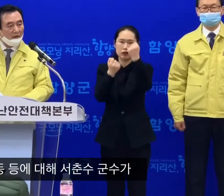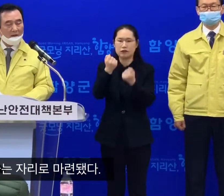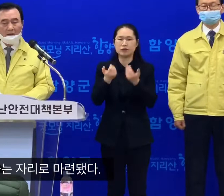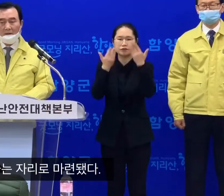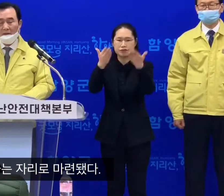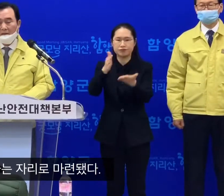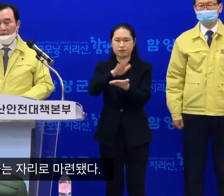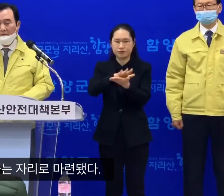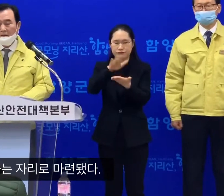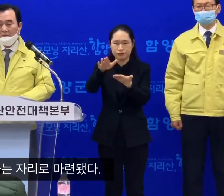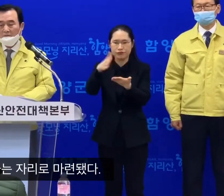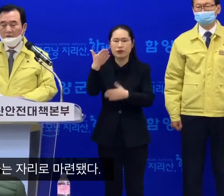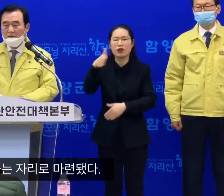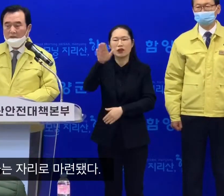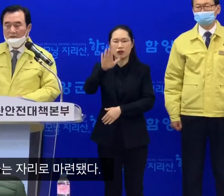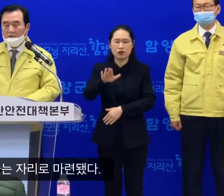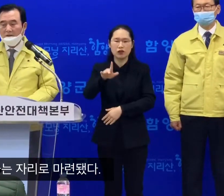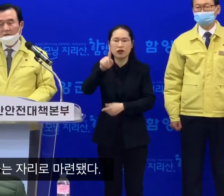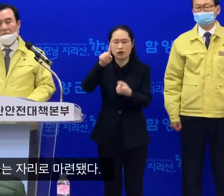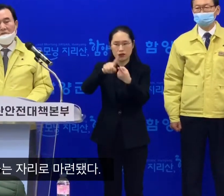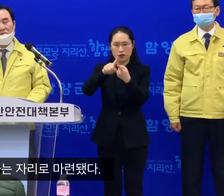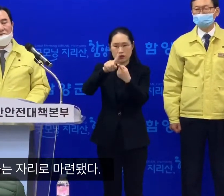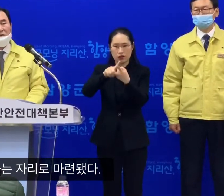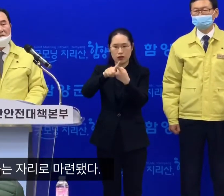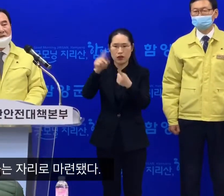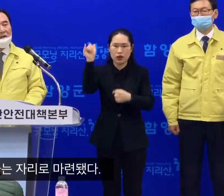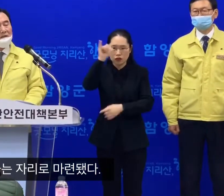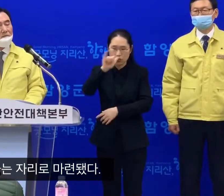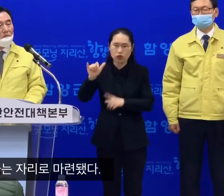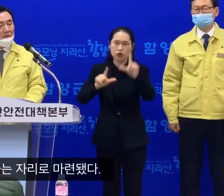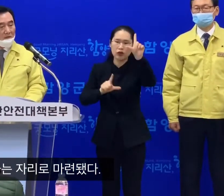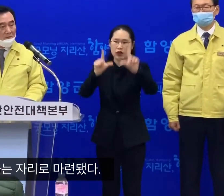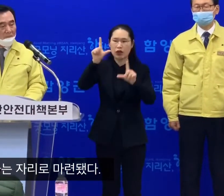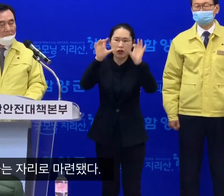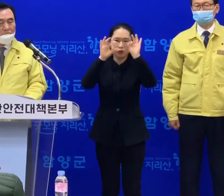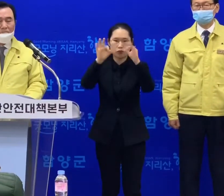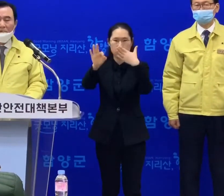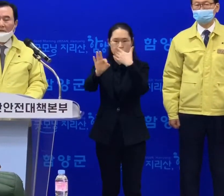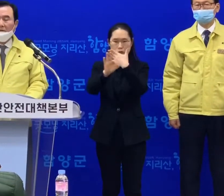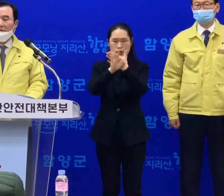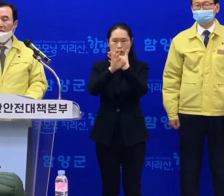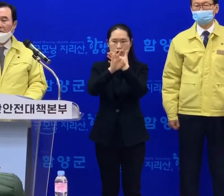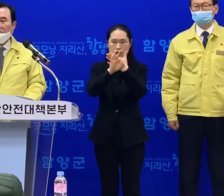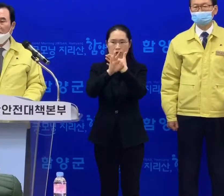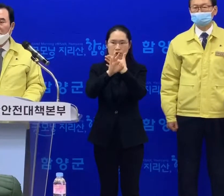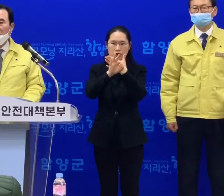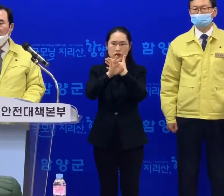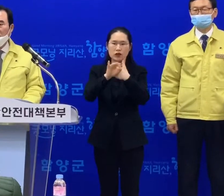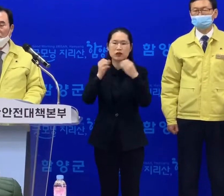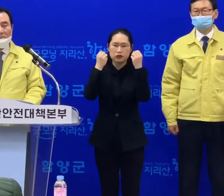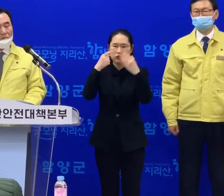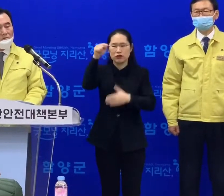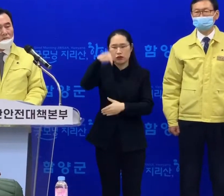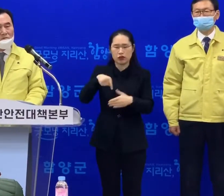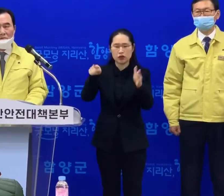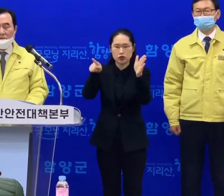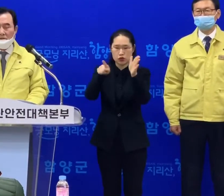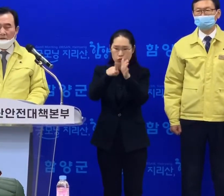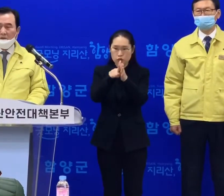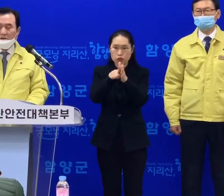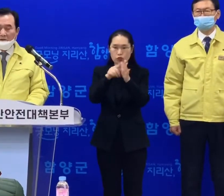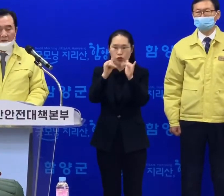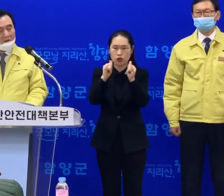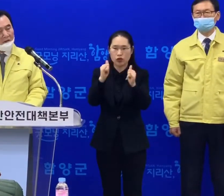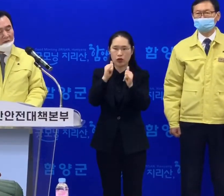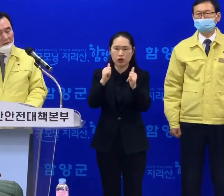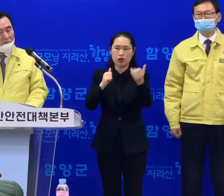드렸습니다. 그런데 참 이것이 지금 전국적인 상황을 보면은 신천지 교회